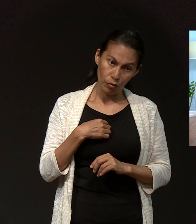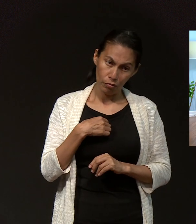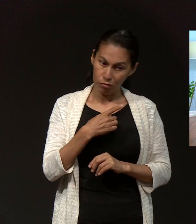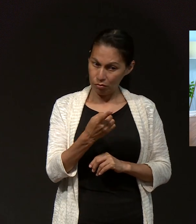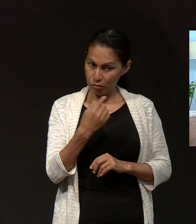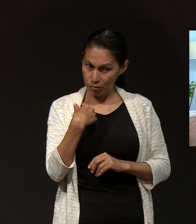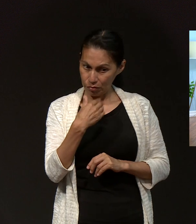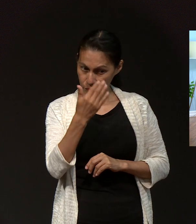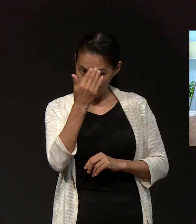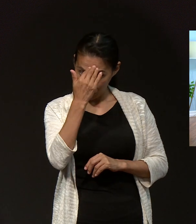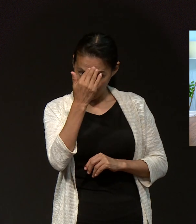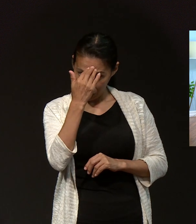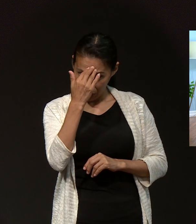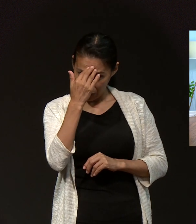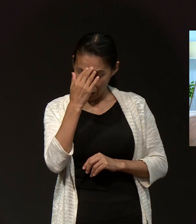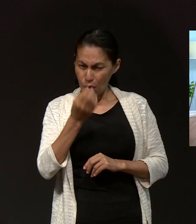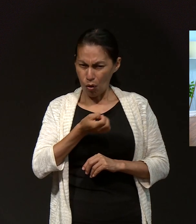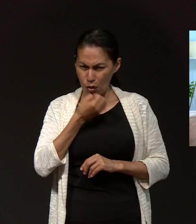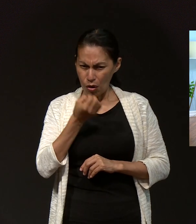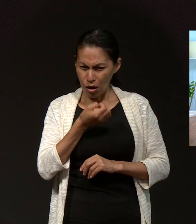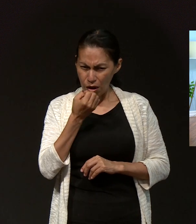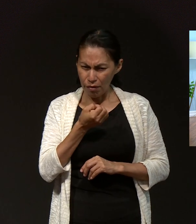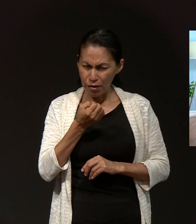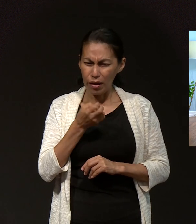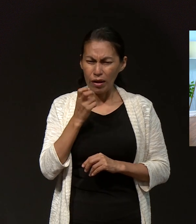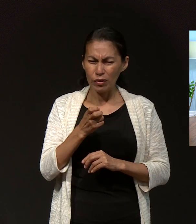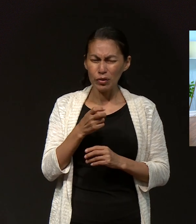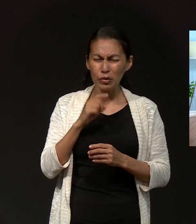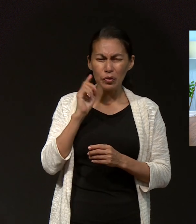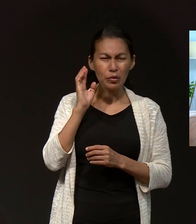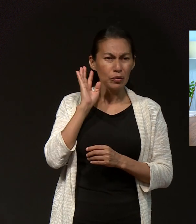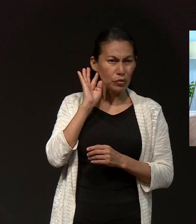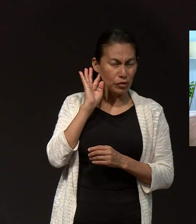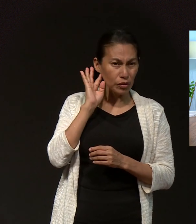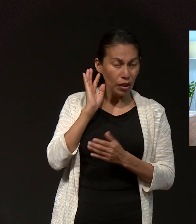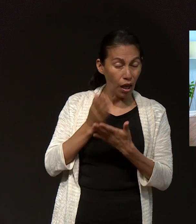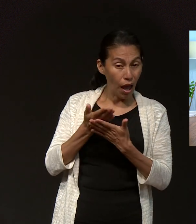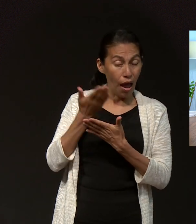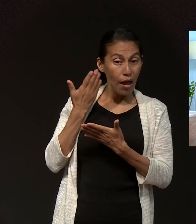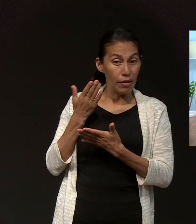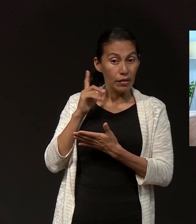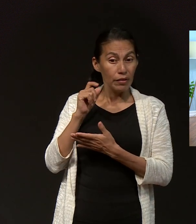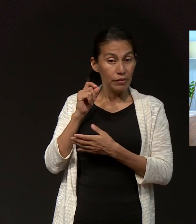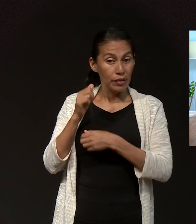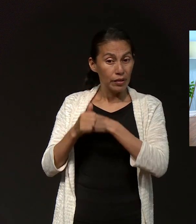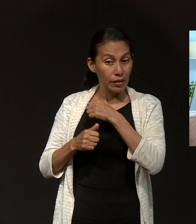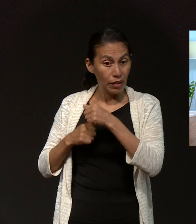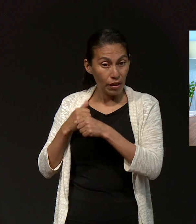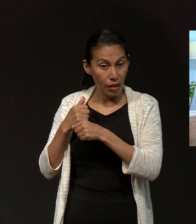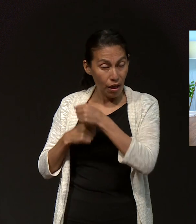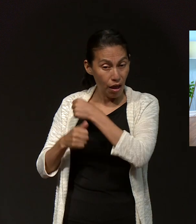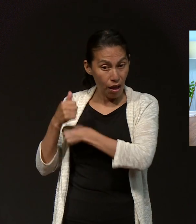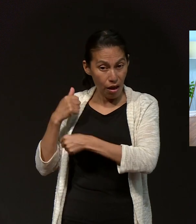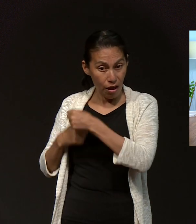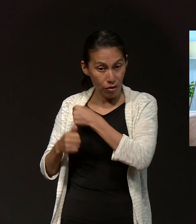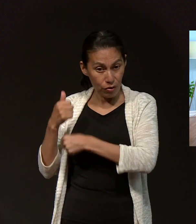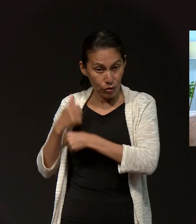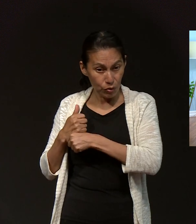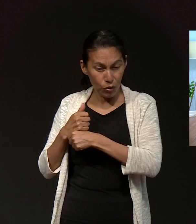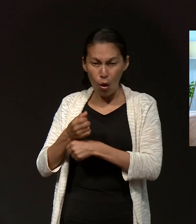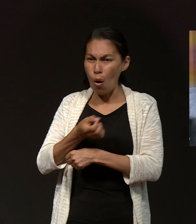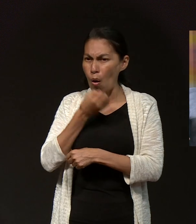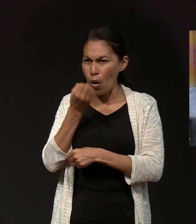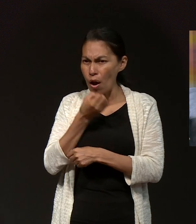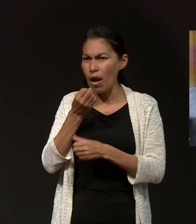un tema que decía que 20 años antes uno tiene que estar orando por sus hijos y por su esposo, su